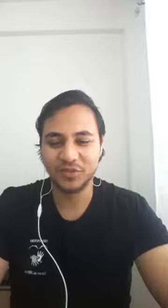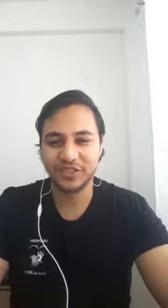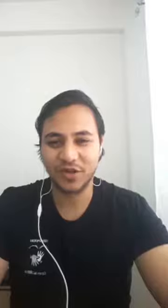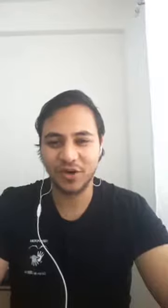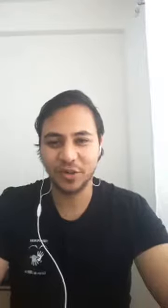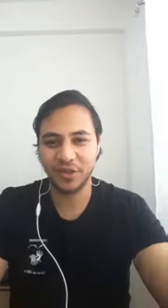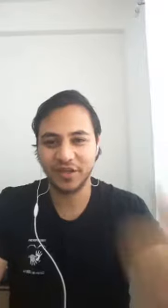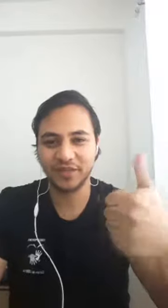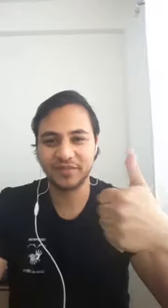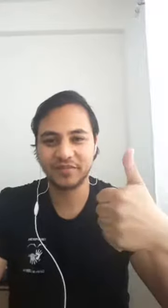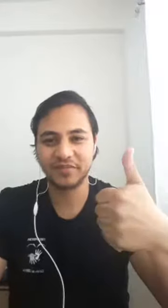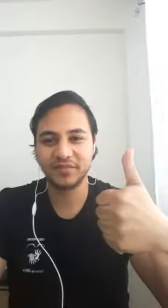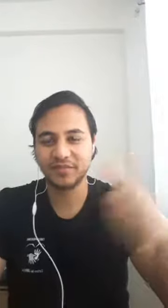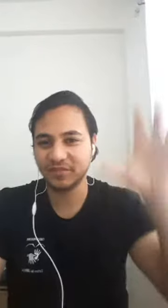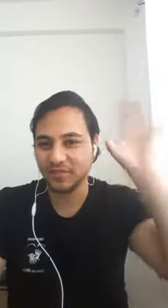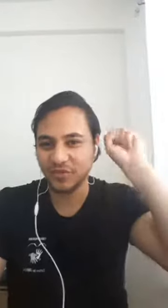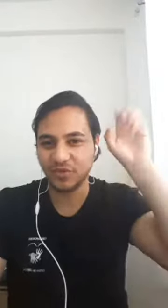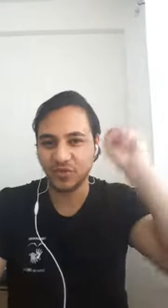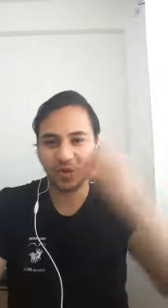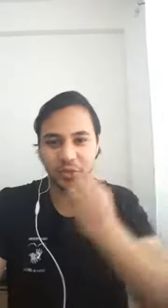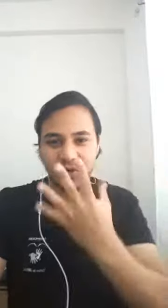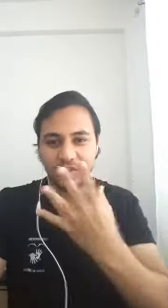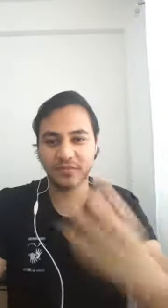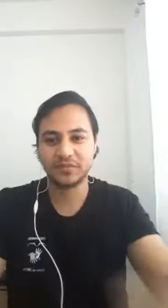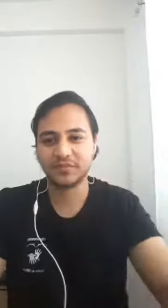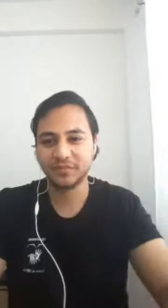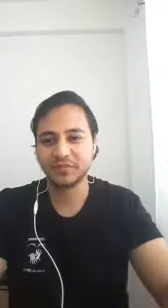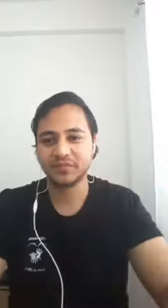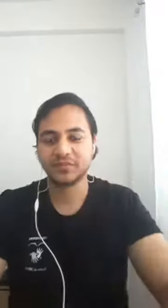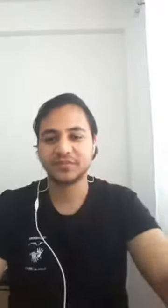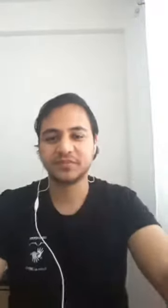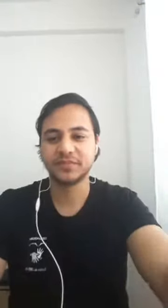Como está o áudio aí? O áudio bom?